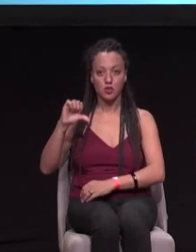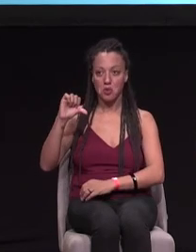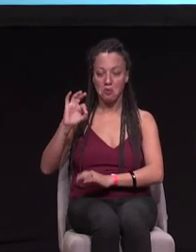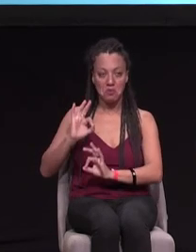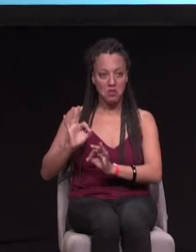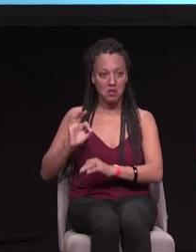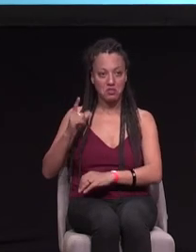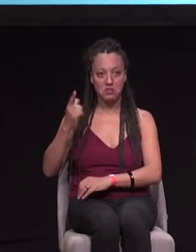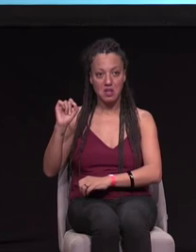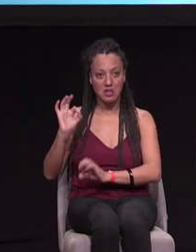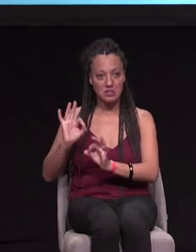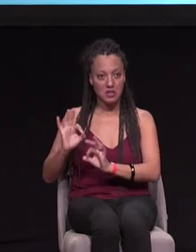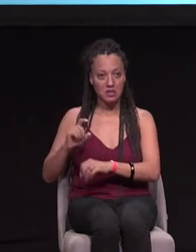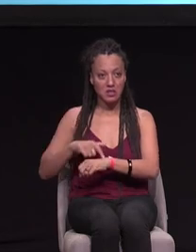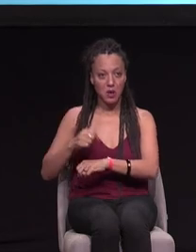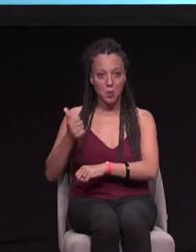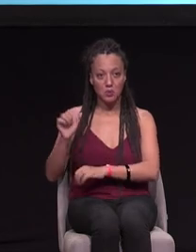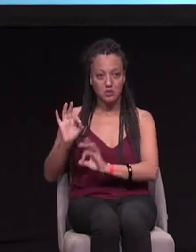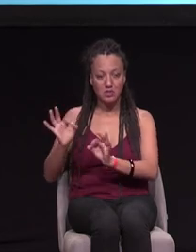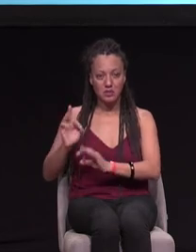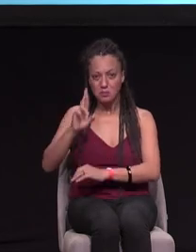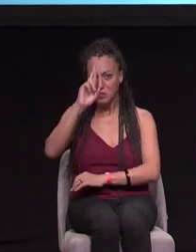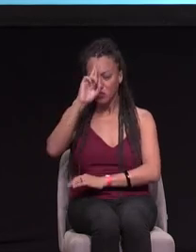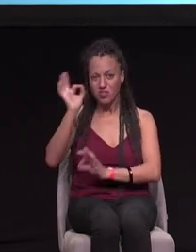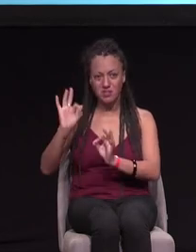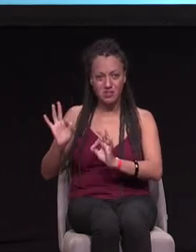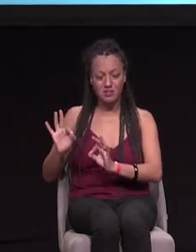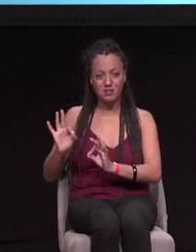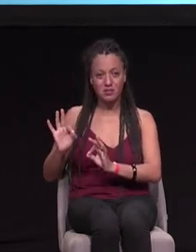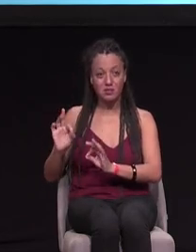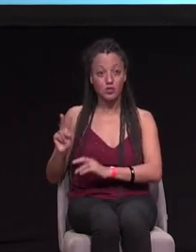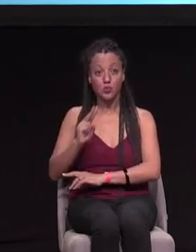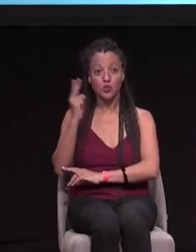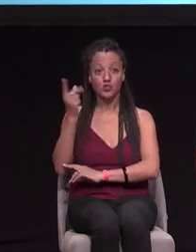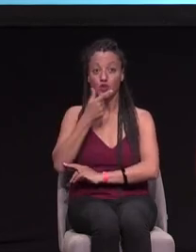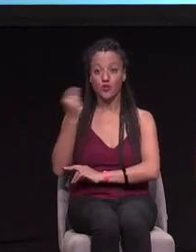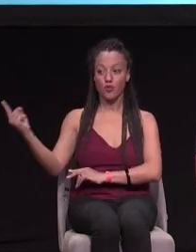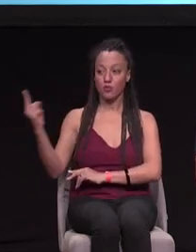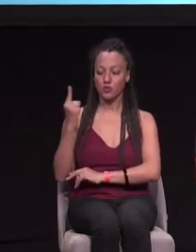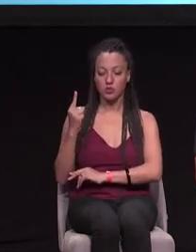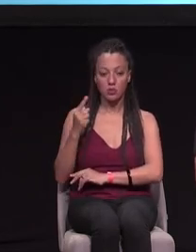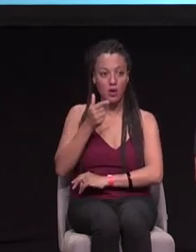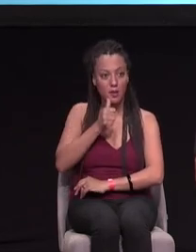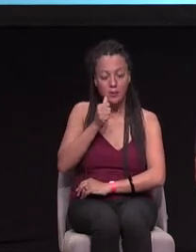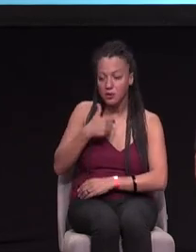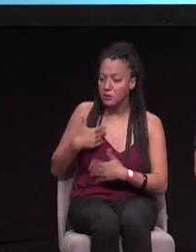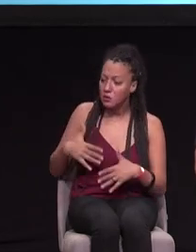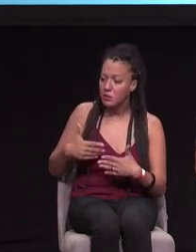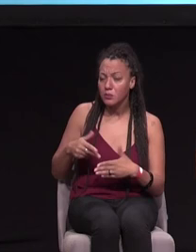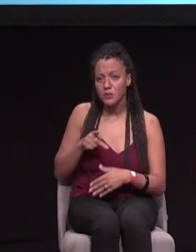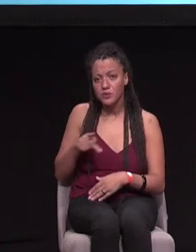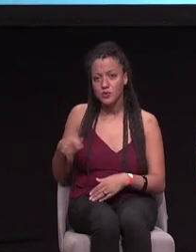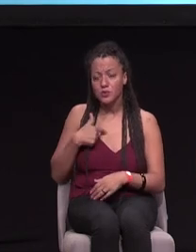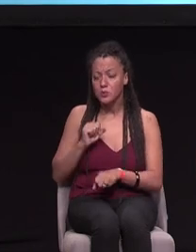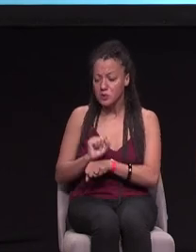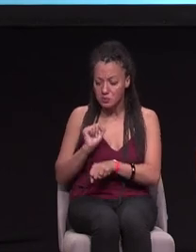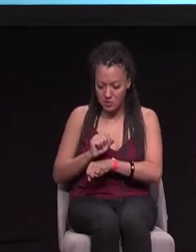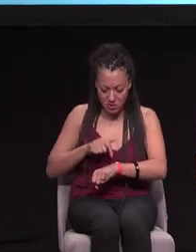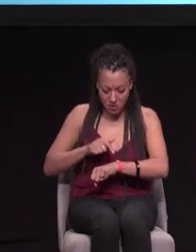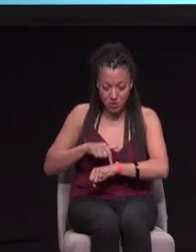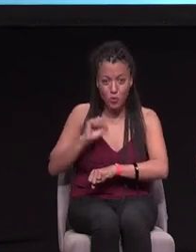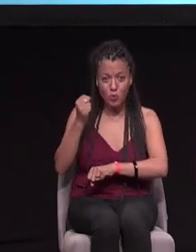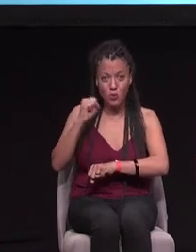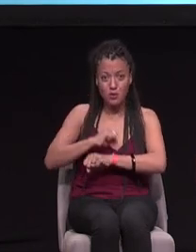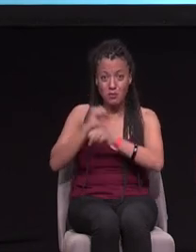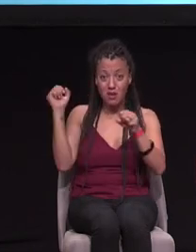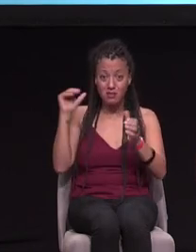10 nada 11 nada mediana duas horas com o reitor a fosse um professor estou esperando o senhor desde as duas